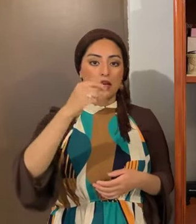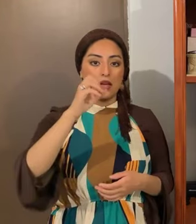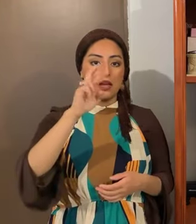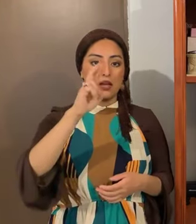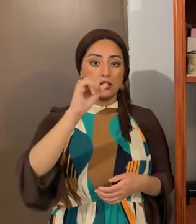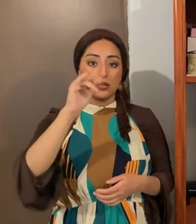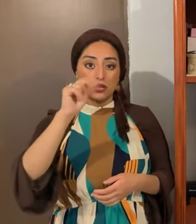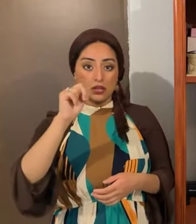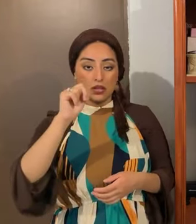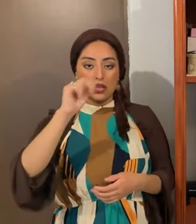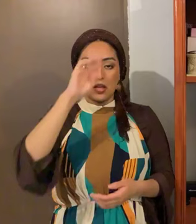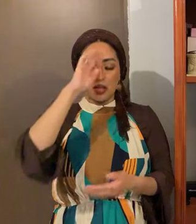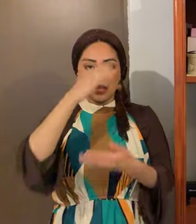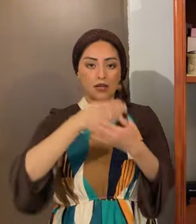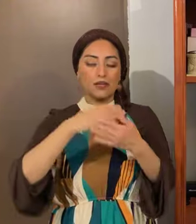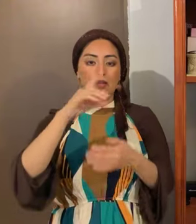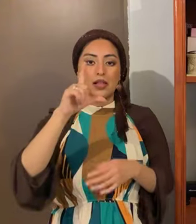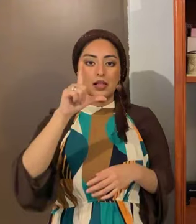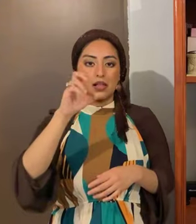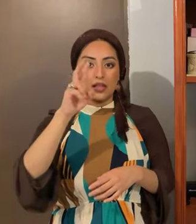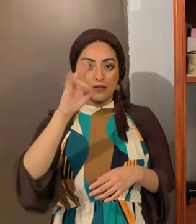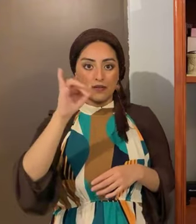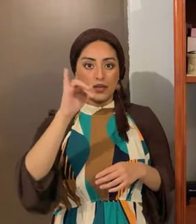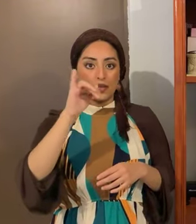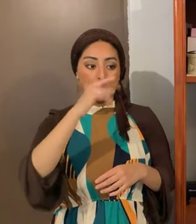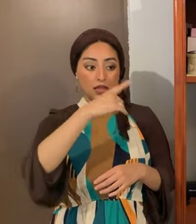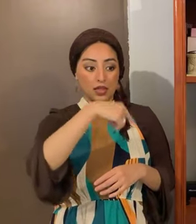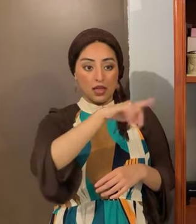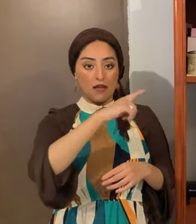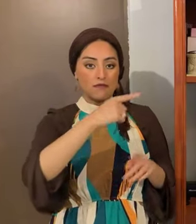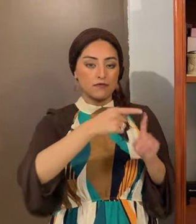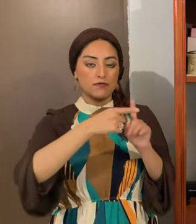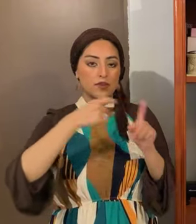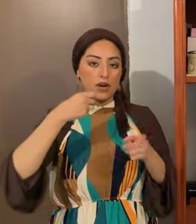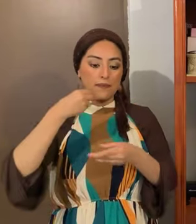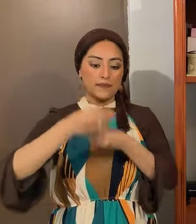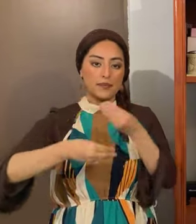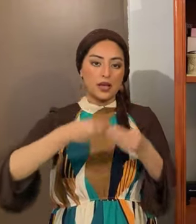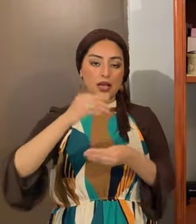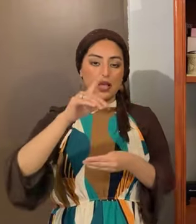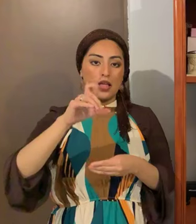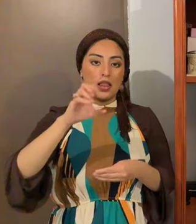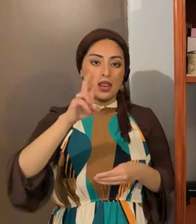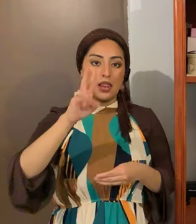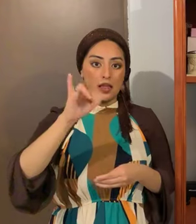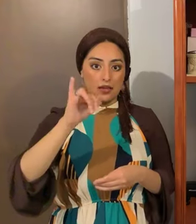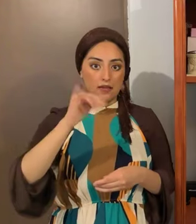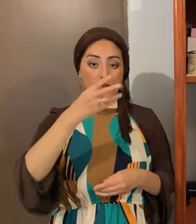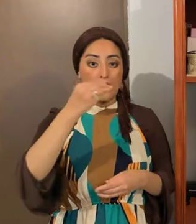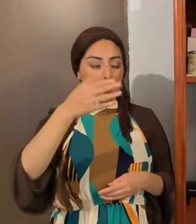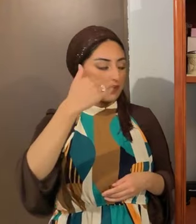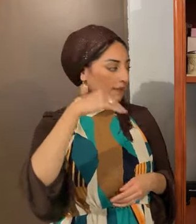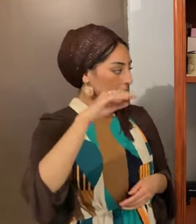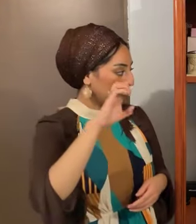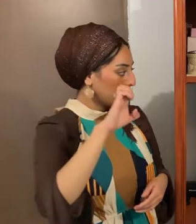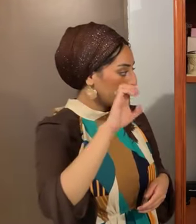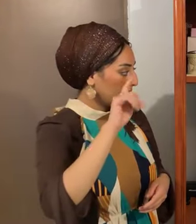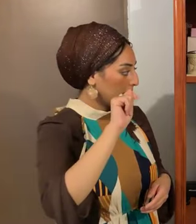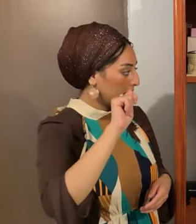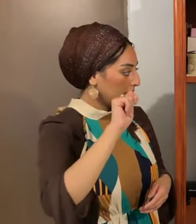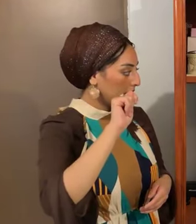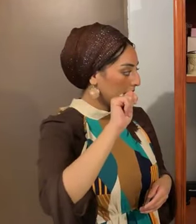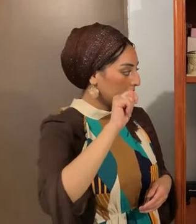Leví. Entonces Asaf era de los hijos de Gersón. Y Etam está en el verso